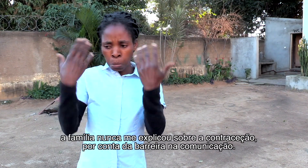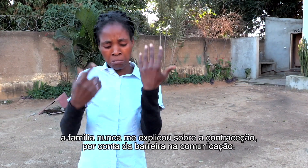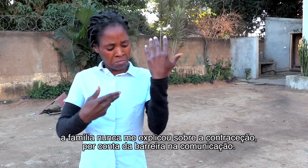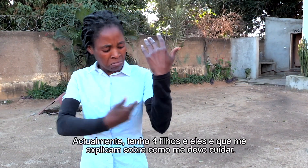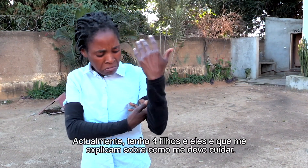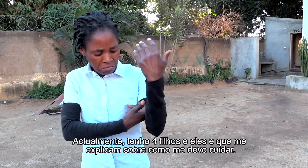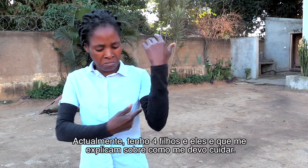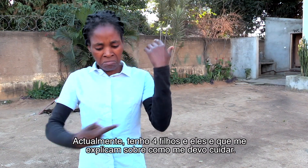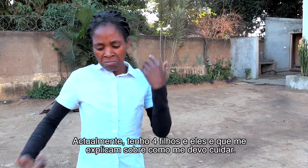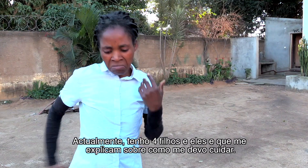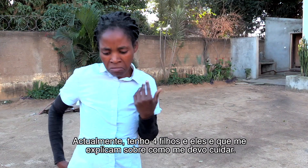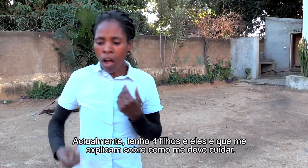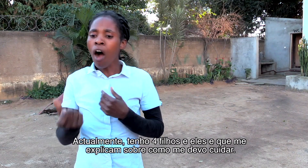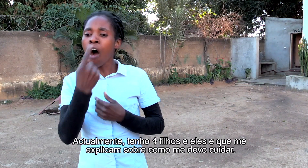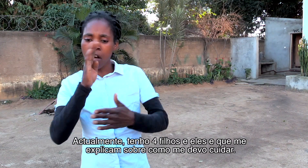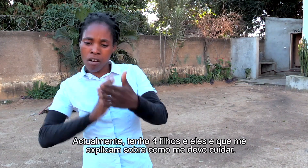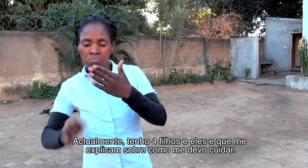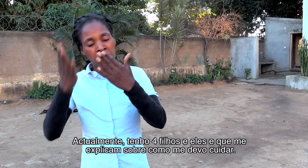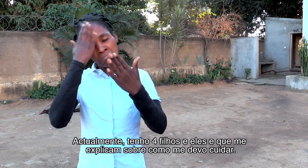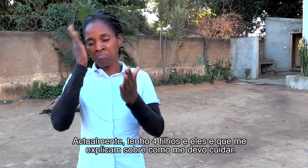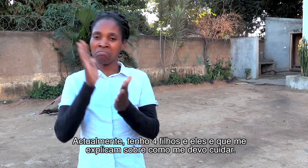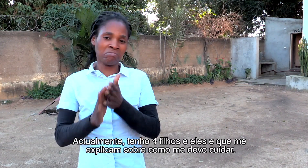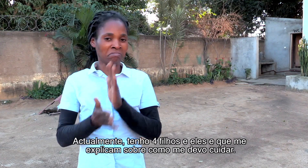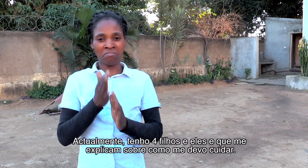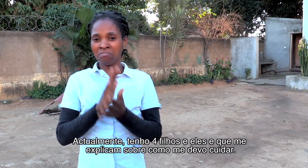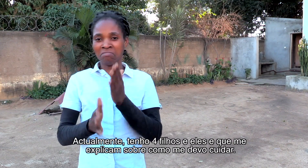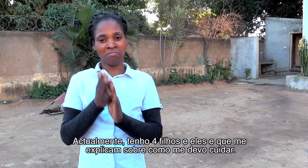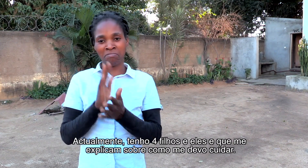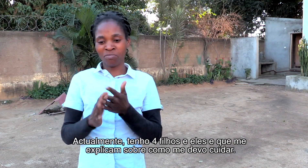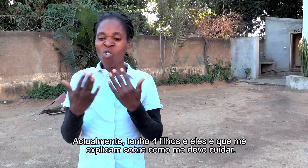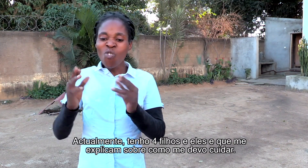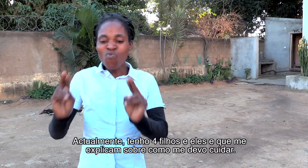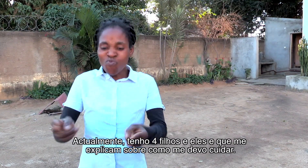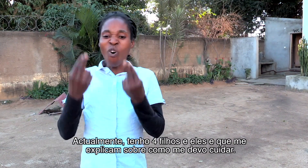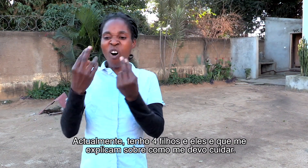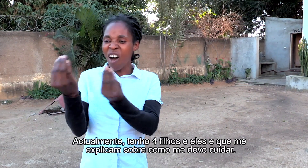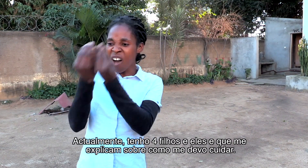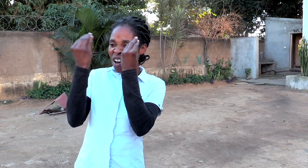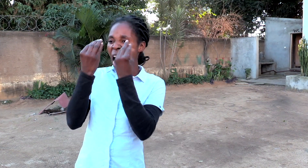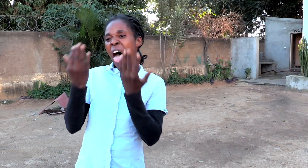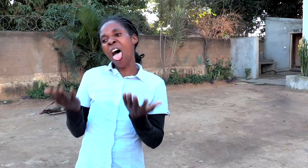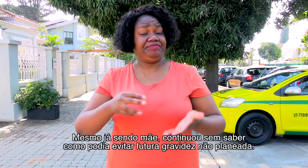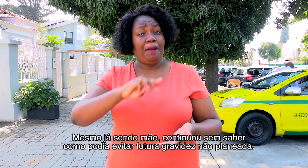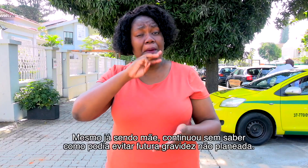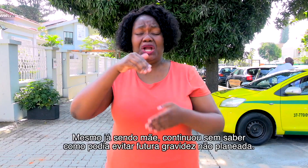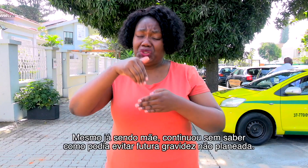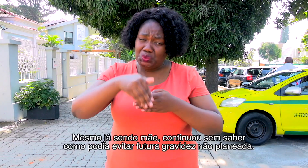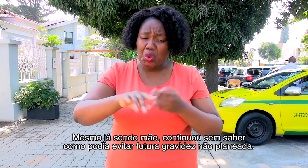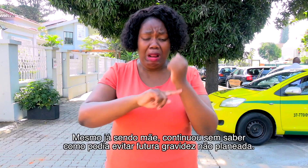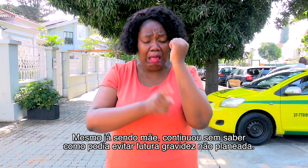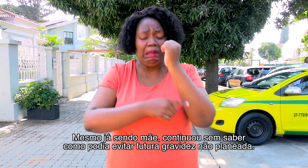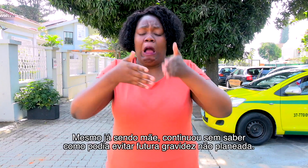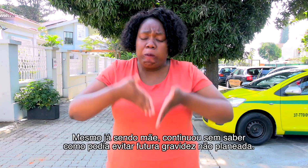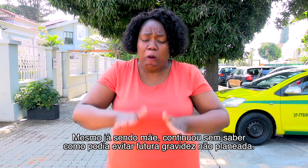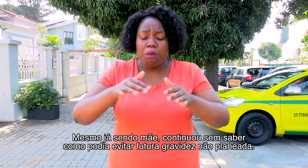comunicação. Atualmente, tenho 4 filhos e eles é que me explicam sobre como me devo cuidar. Mesmo já